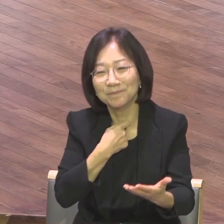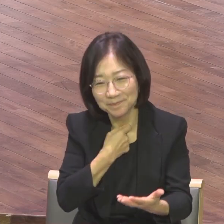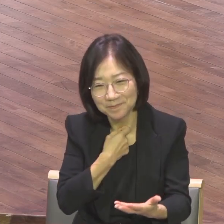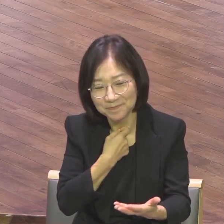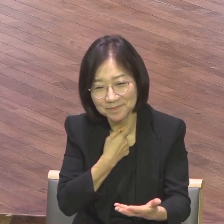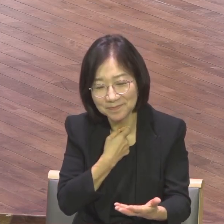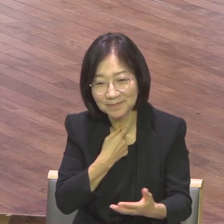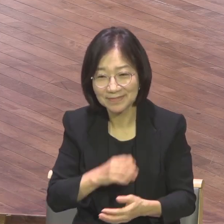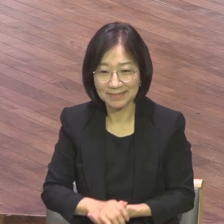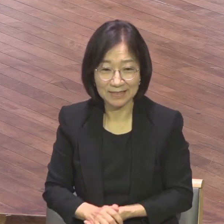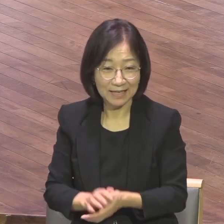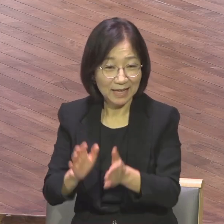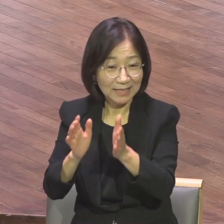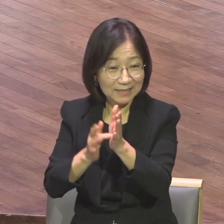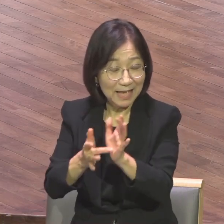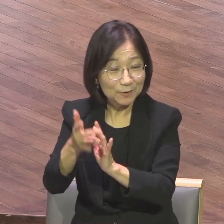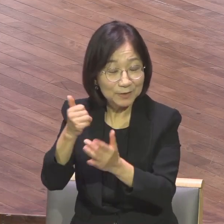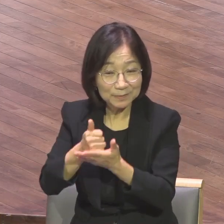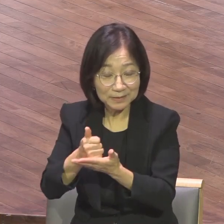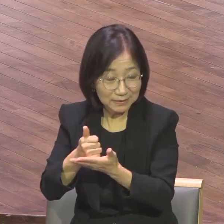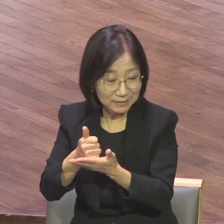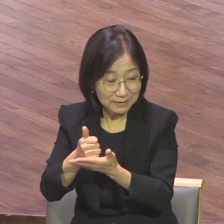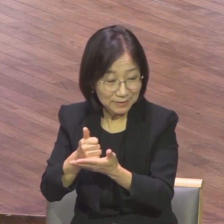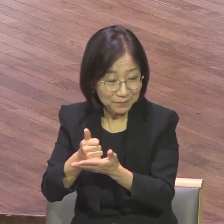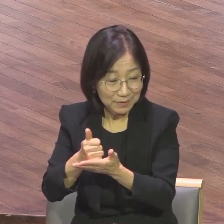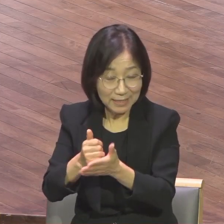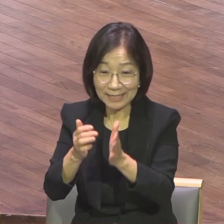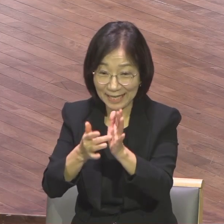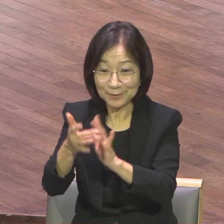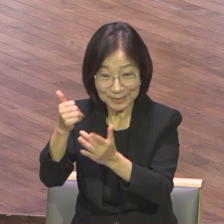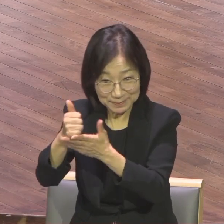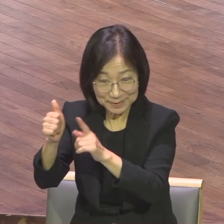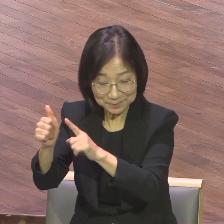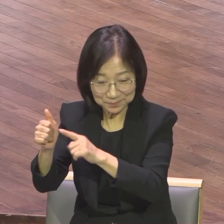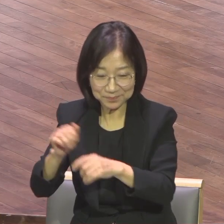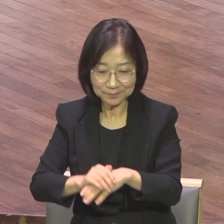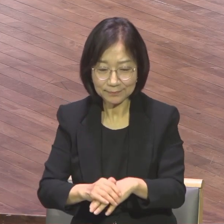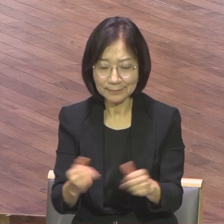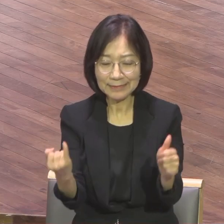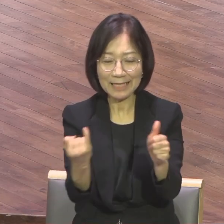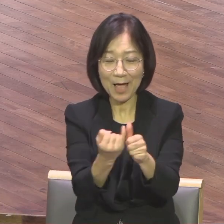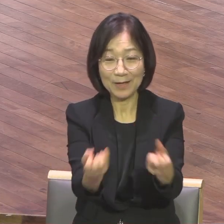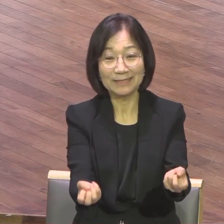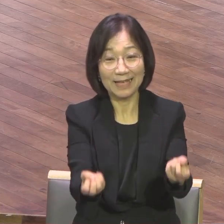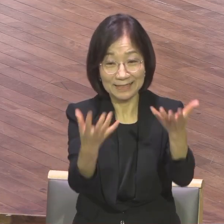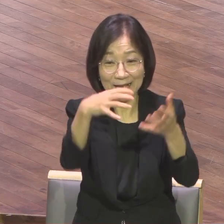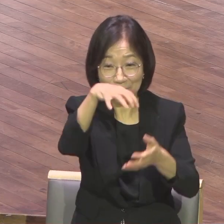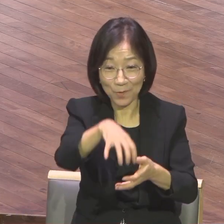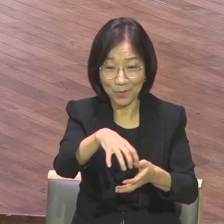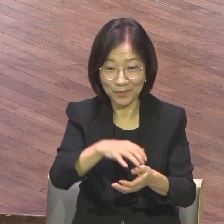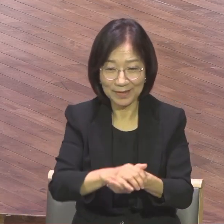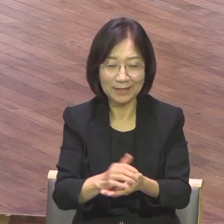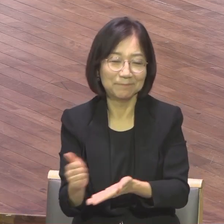아니 예수님 어떤 분이 포도주 잔치집에 결혼 잔치집 갔는데 포도주 모자랍니다.